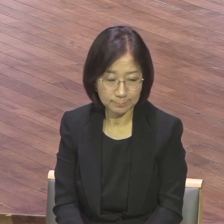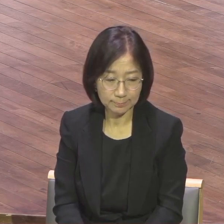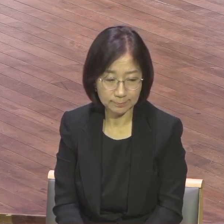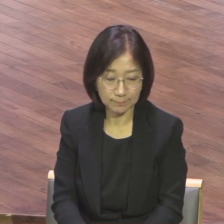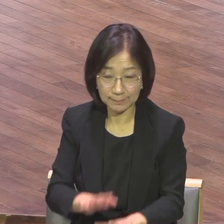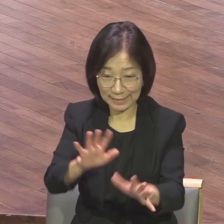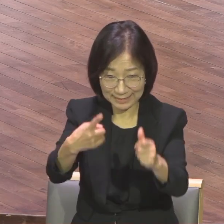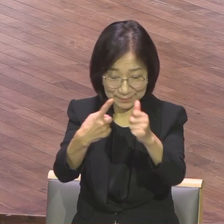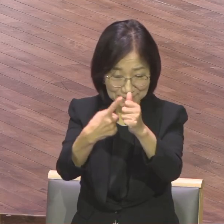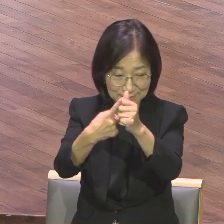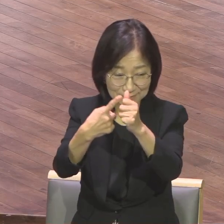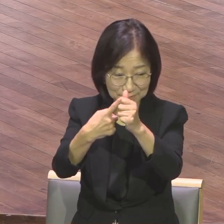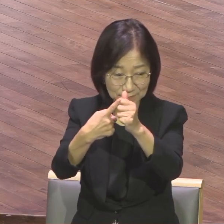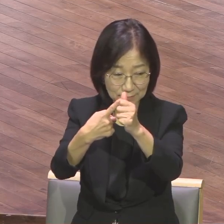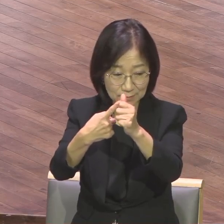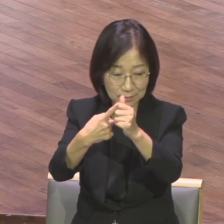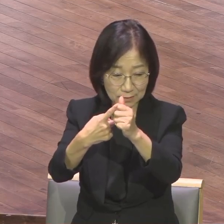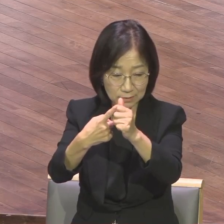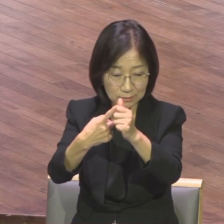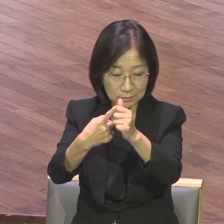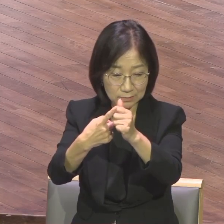그럼 첫째로